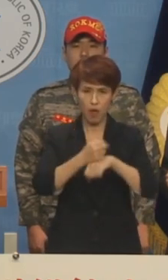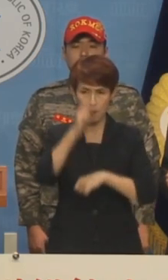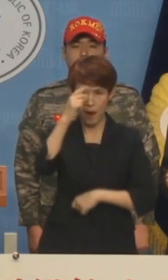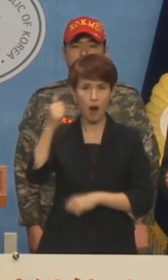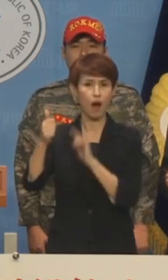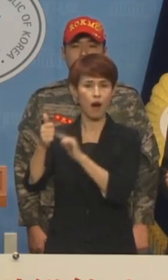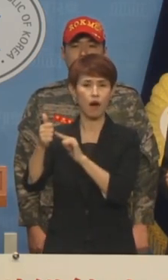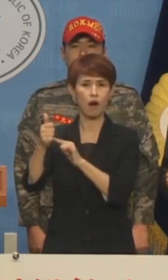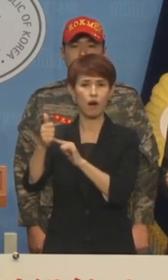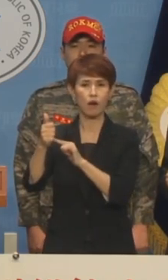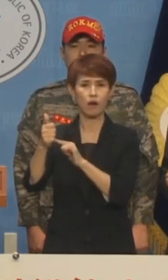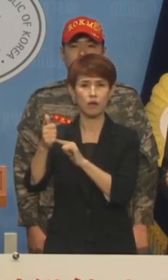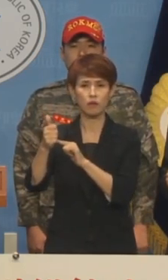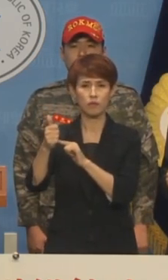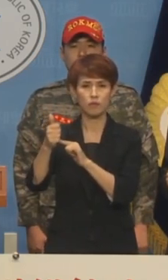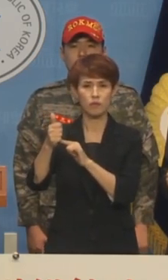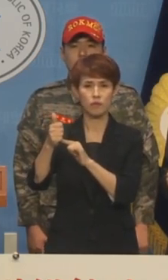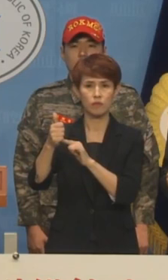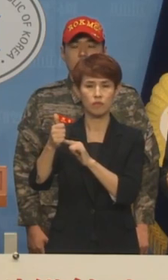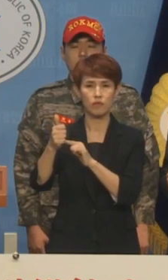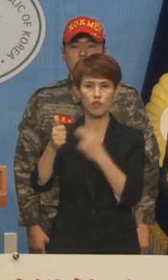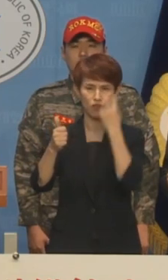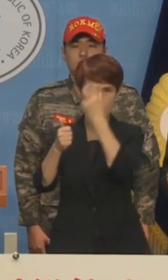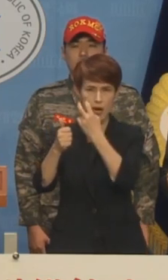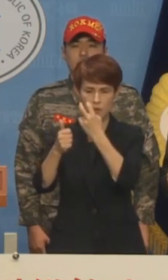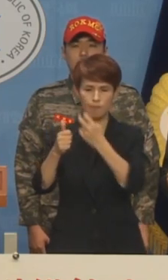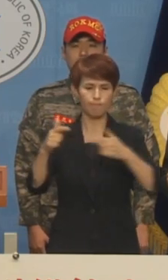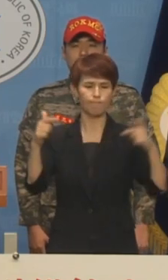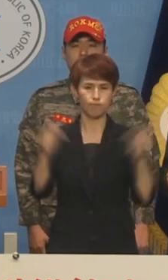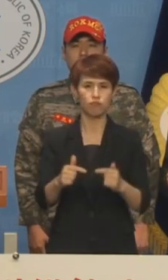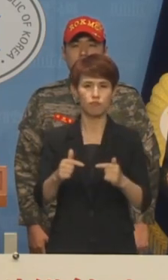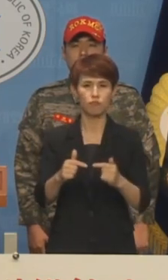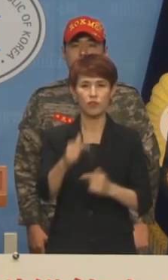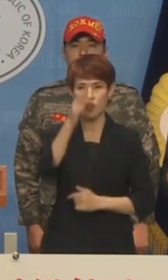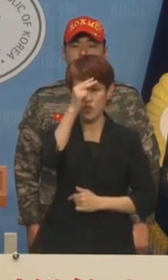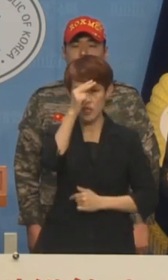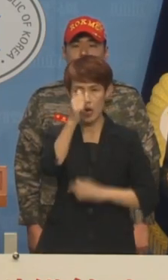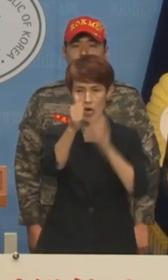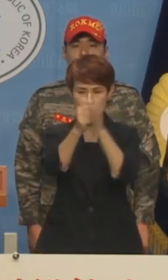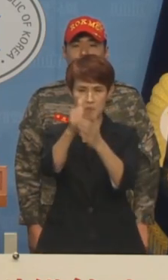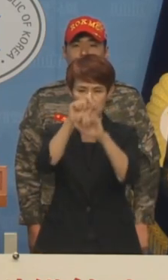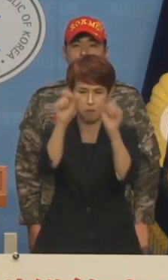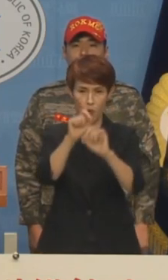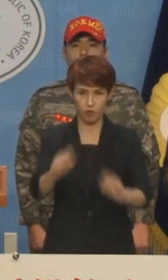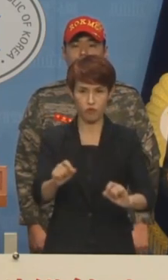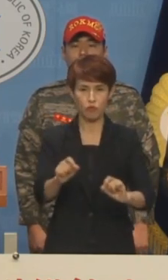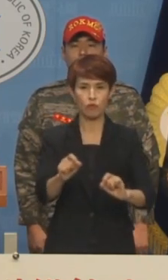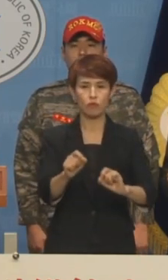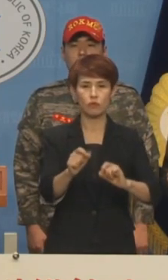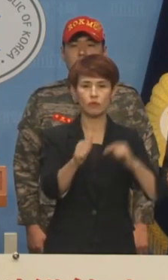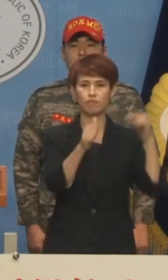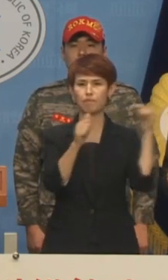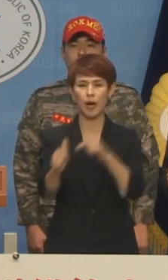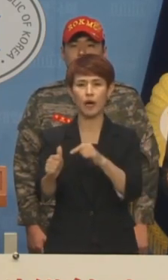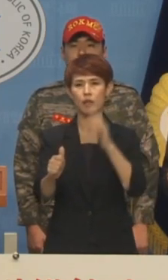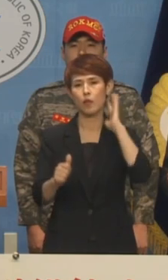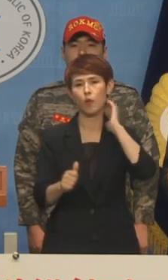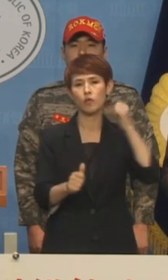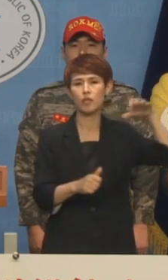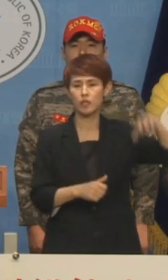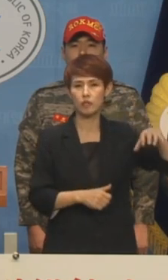박정훈 해병대 수사단장에게 수사 범위 축소 및 경찰 이첩 보류라는 의무 없는 일을 하도록